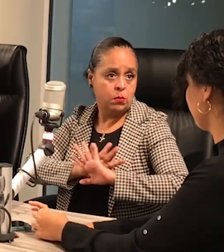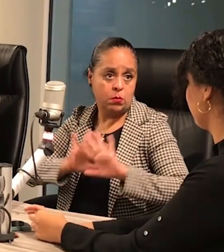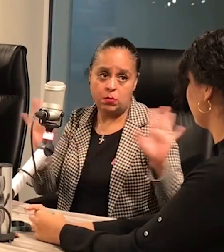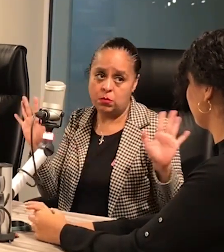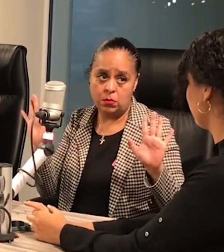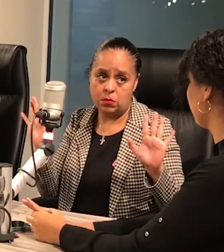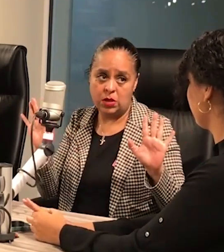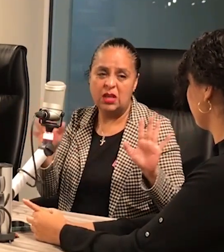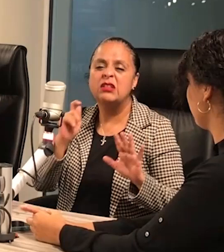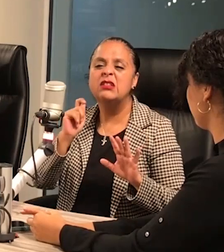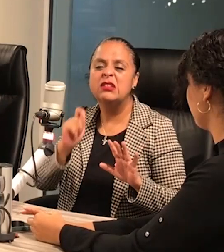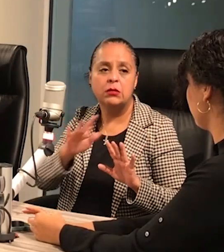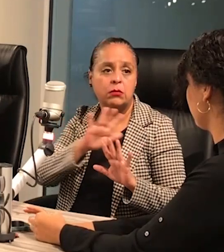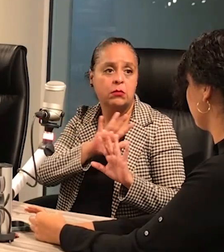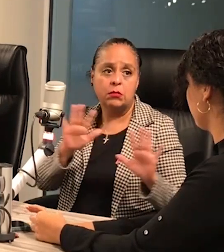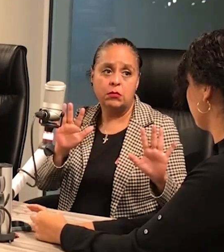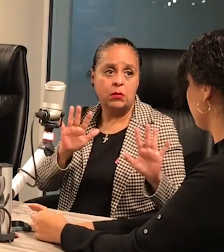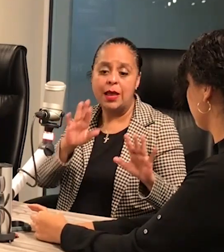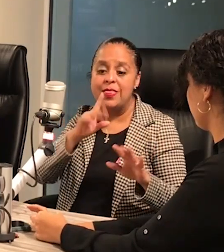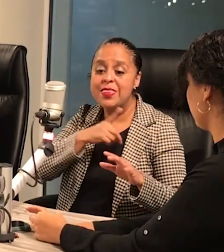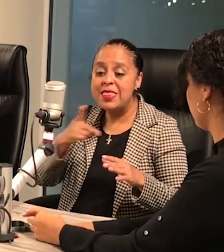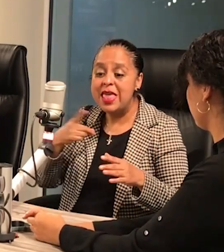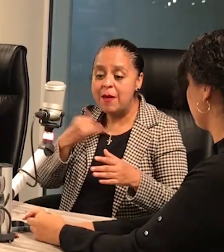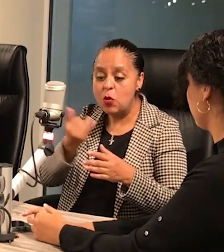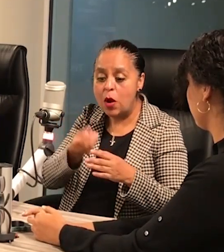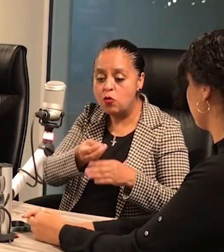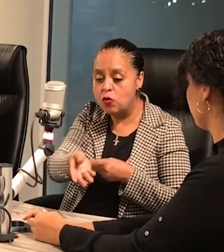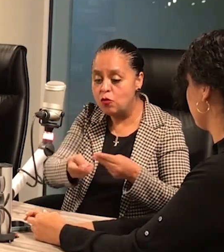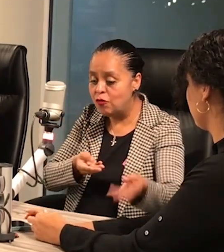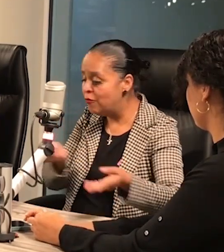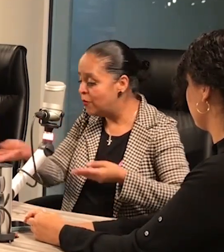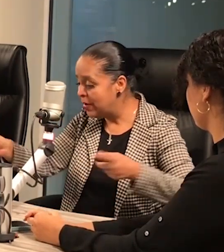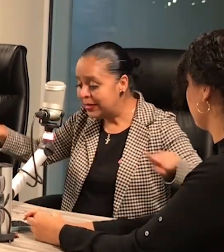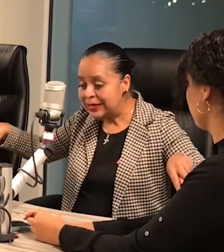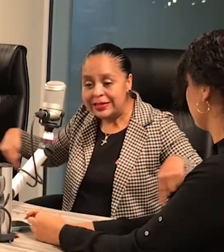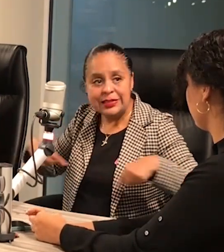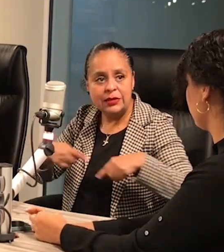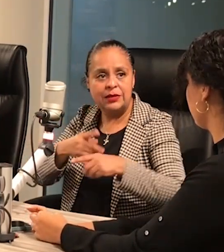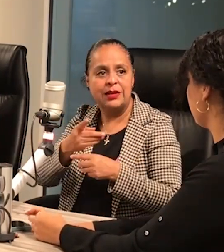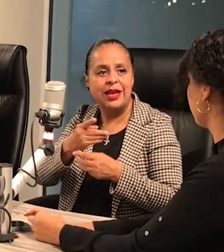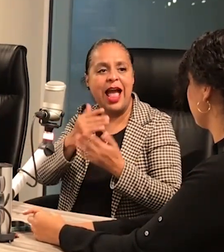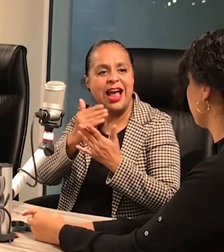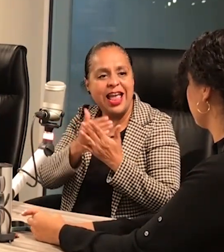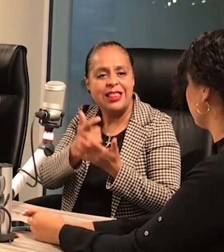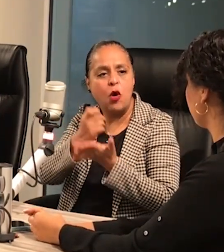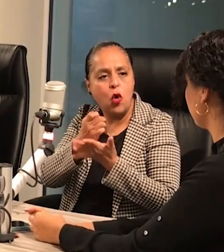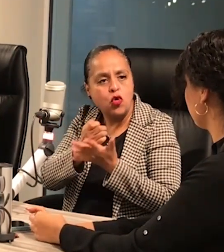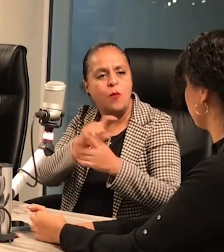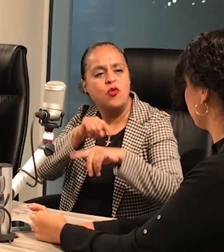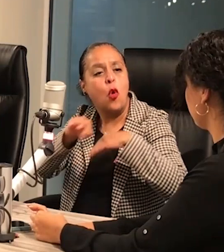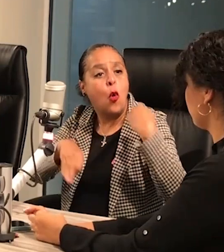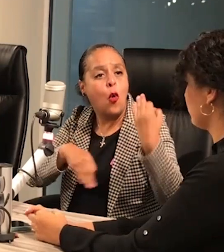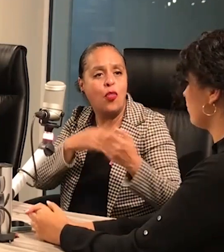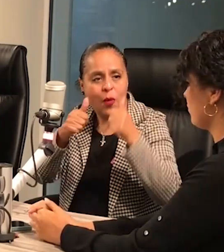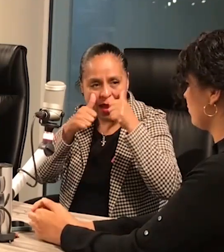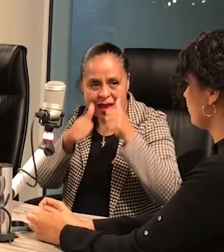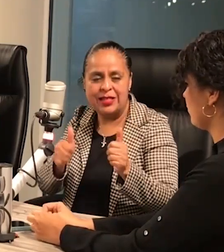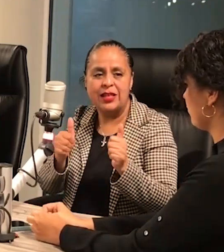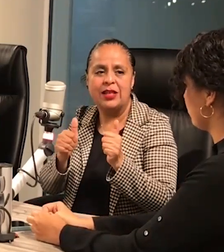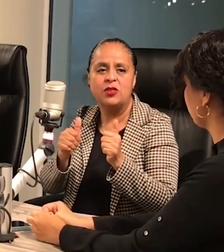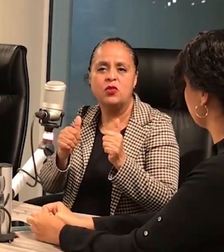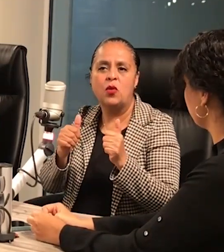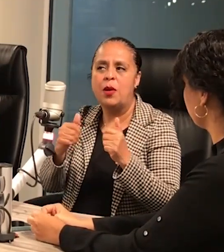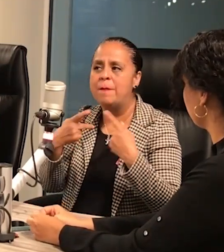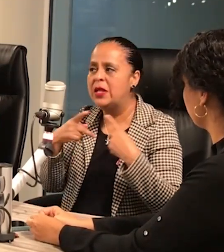una cuestión de transversalizarlo y de que en todas las agendas, en la de cultura, en la de economía, exista esta perspectiva de la atención y de